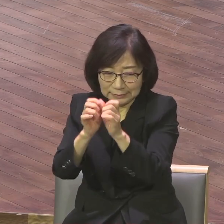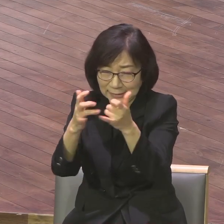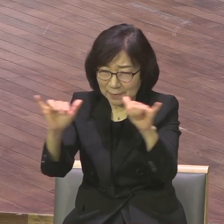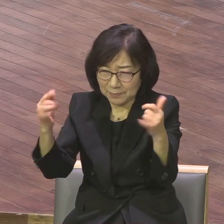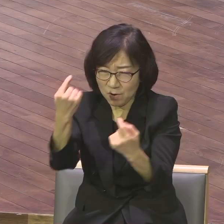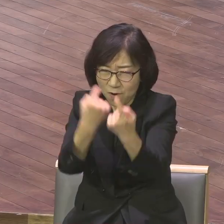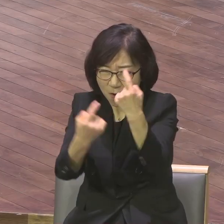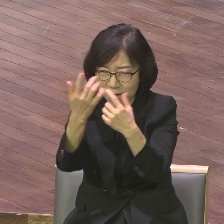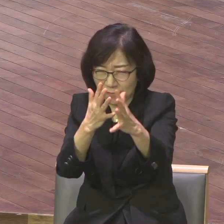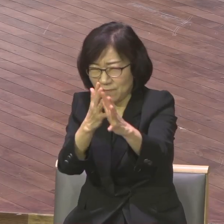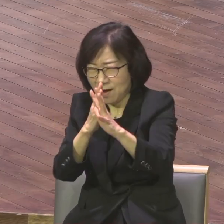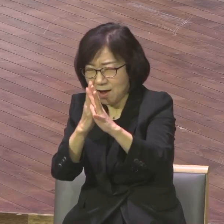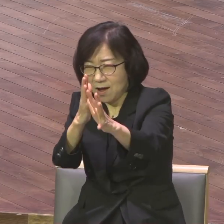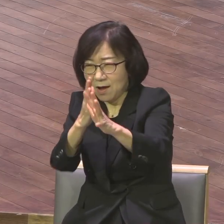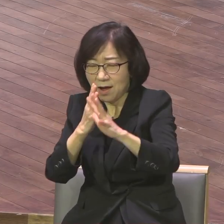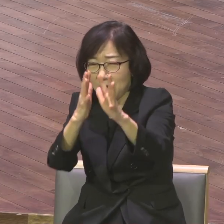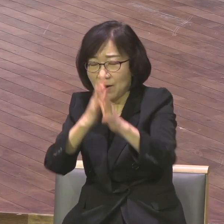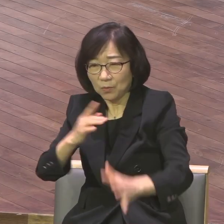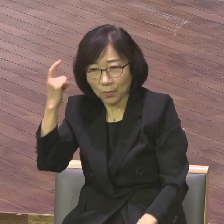이스라엘 백성들에게